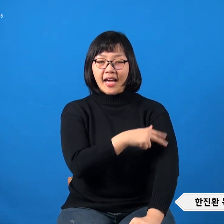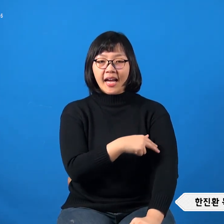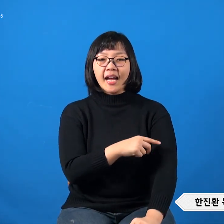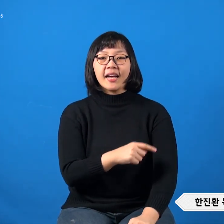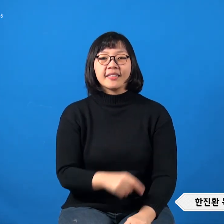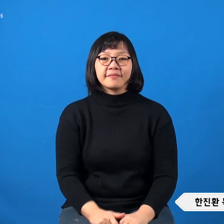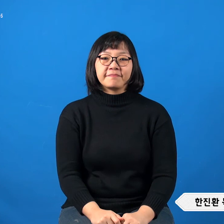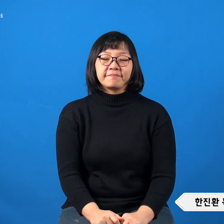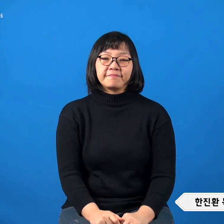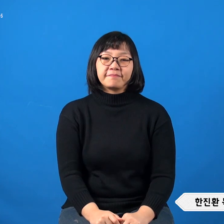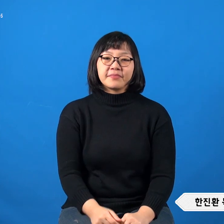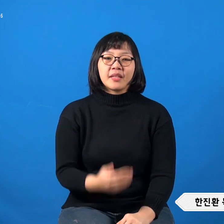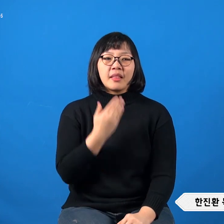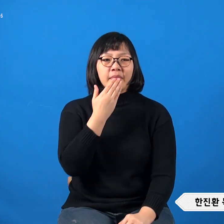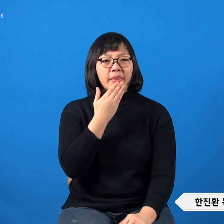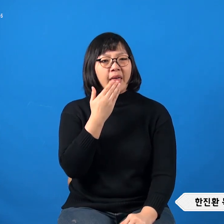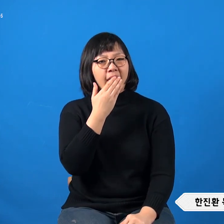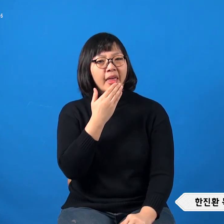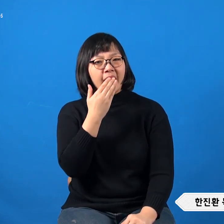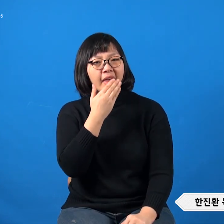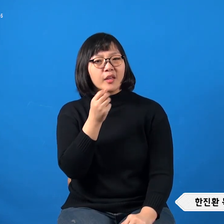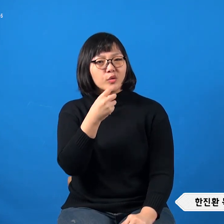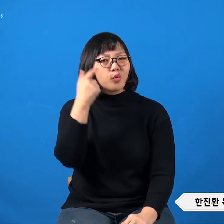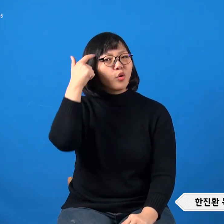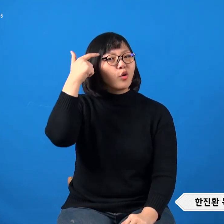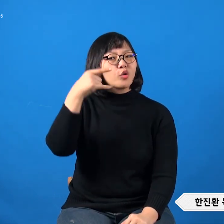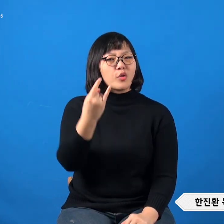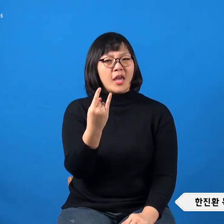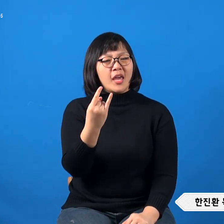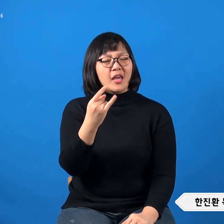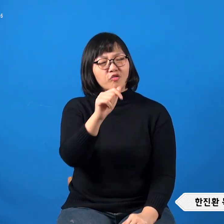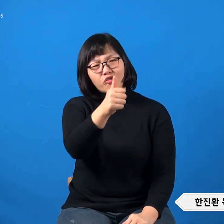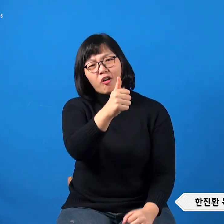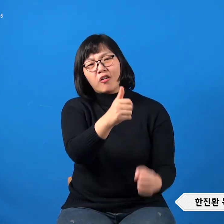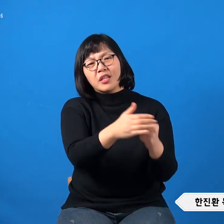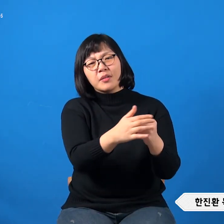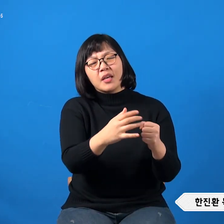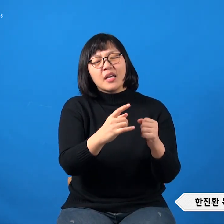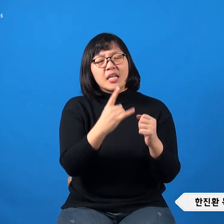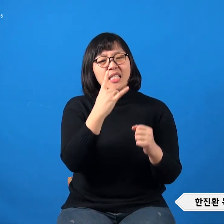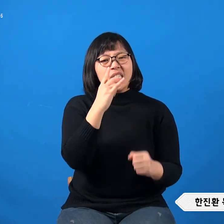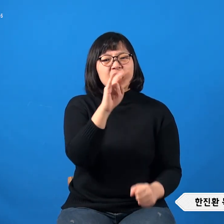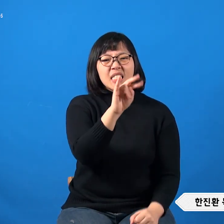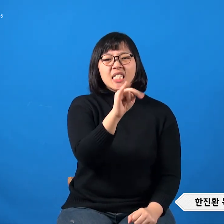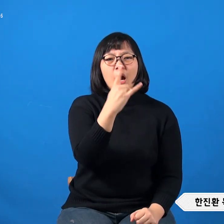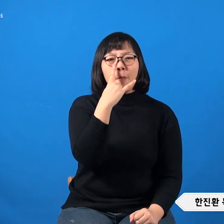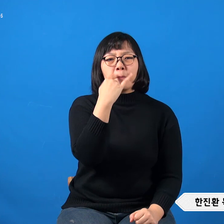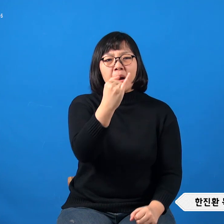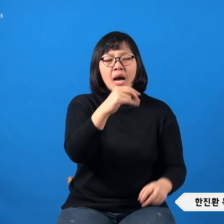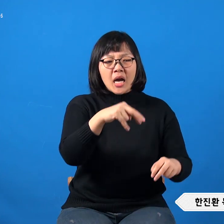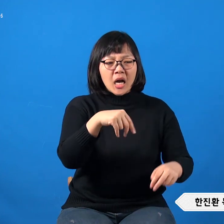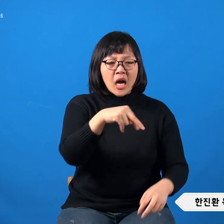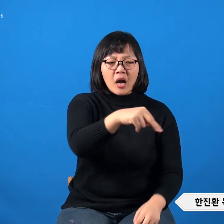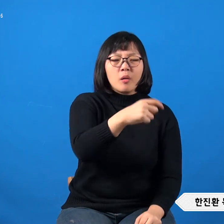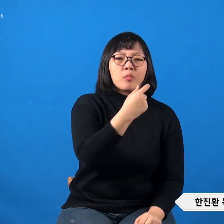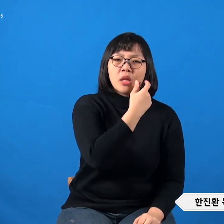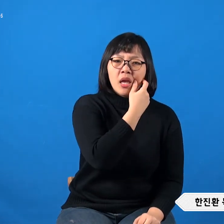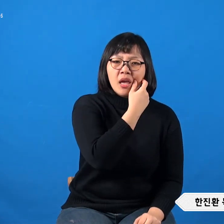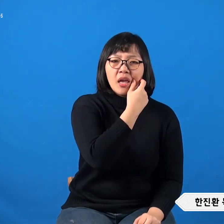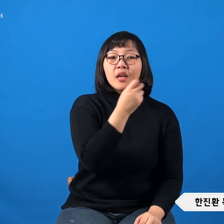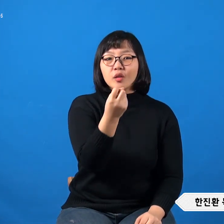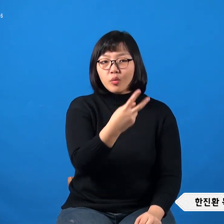이 당뇨하고 뇌졸중으로 거동이 불편한 시어머니를 모시고 삽니다. 자녀 중에 하나는 또